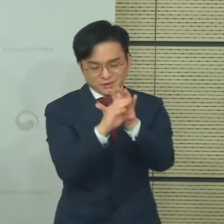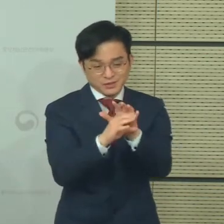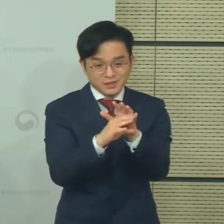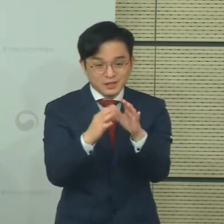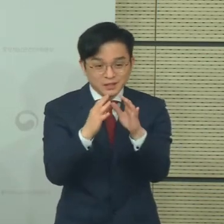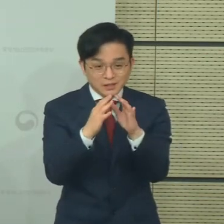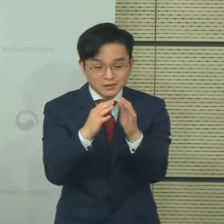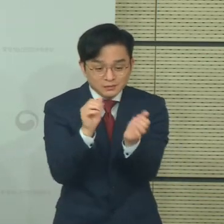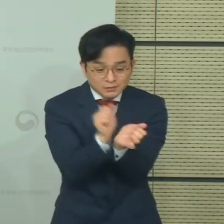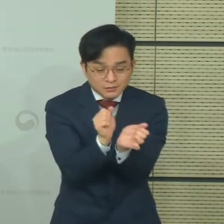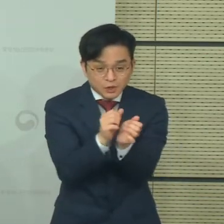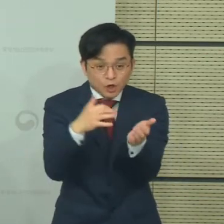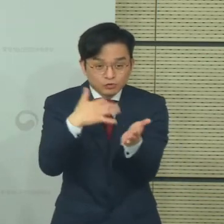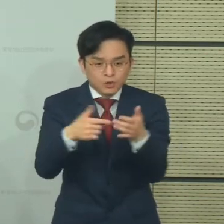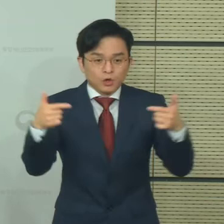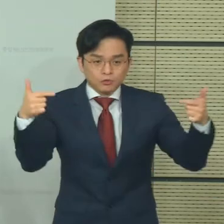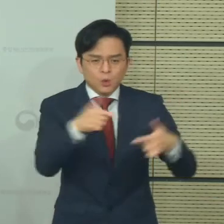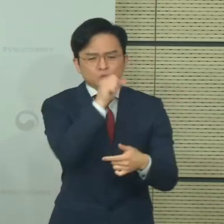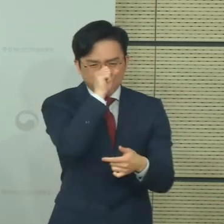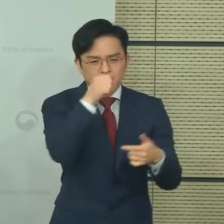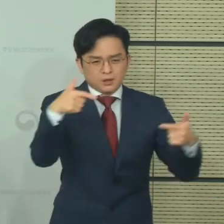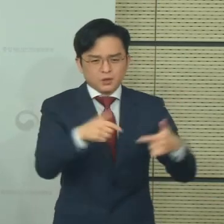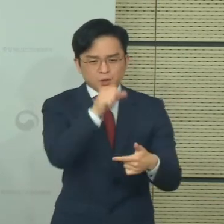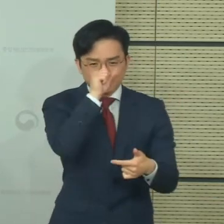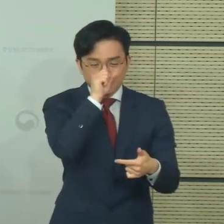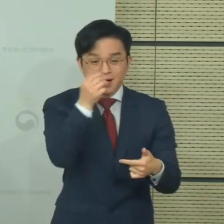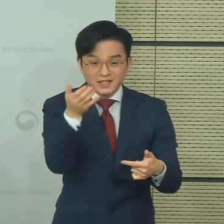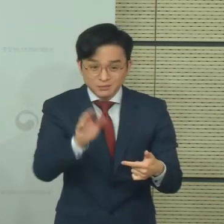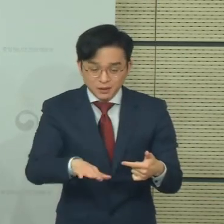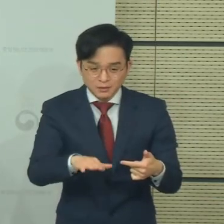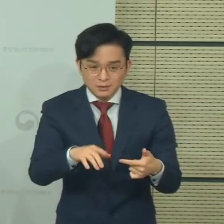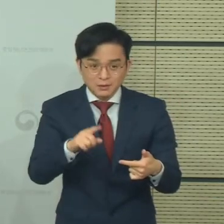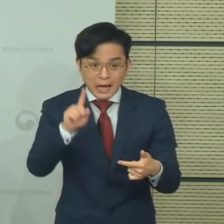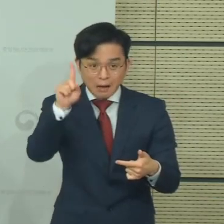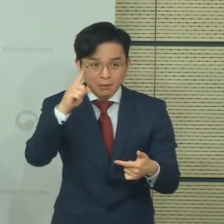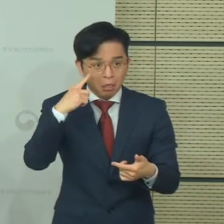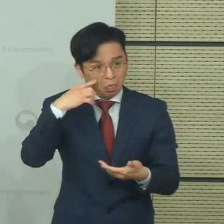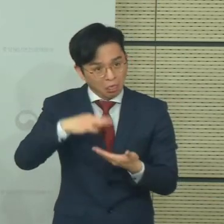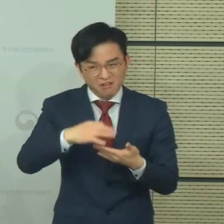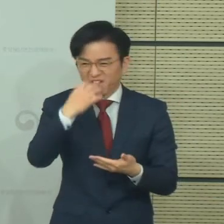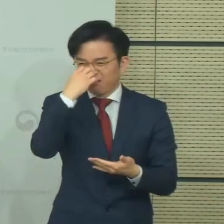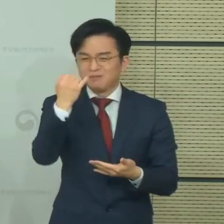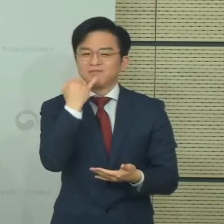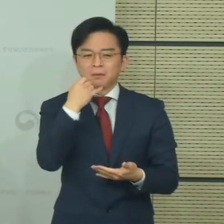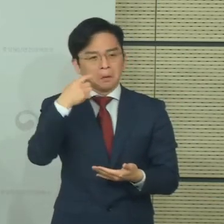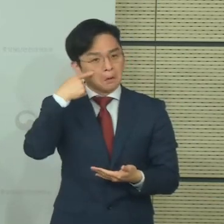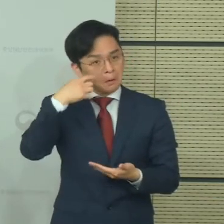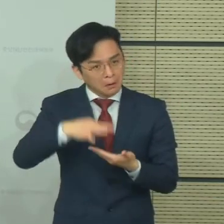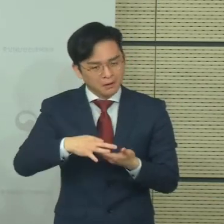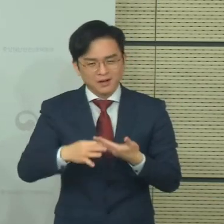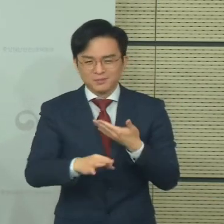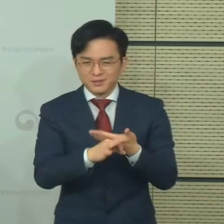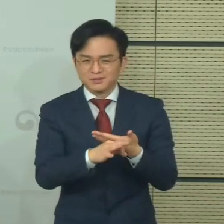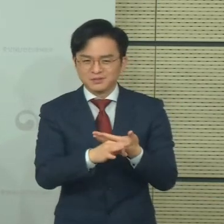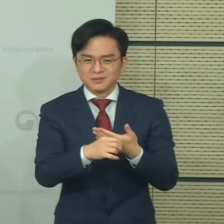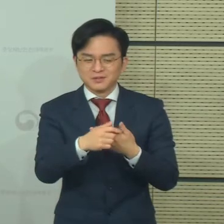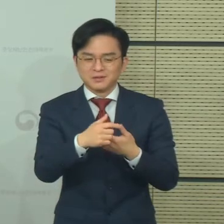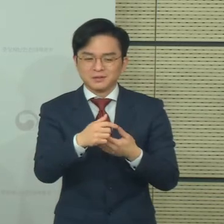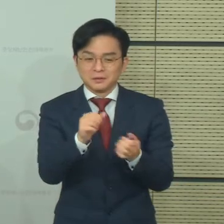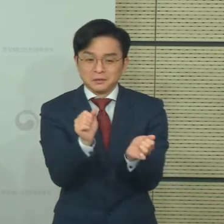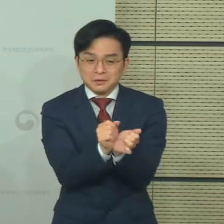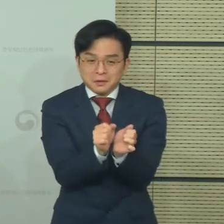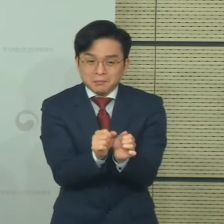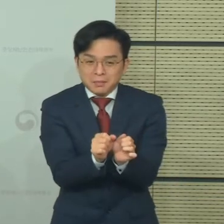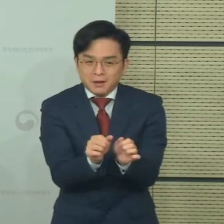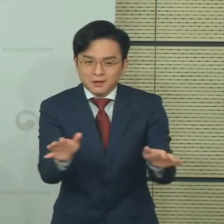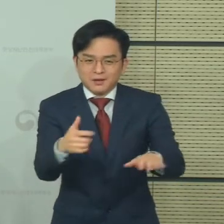대한 부분뿐만 아니라 외국의 어떤 상황의 변화라는 부분들을 종합적으로 고려를 해서